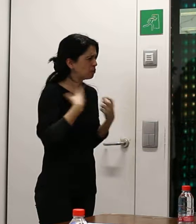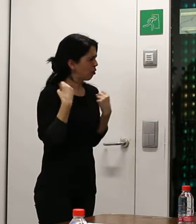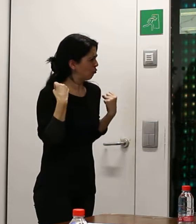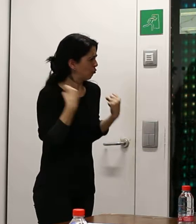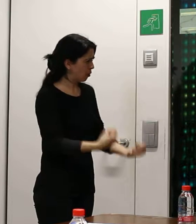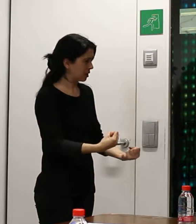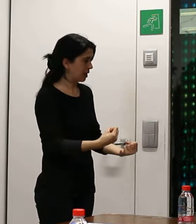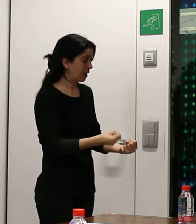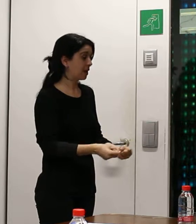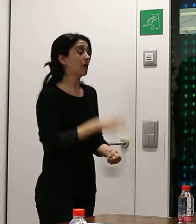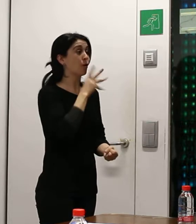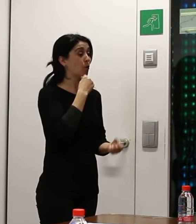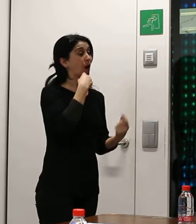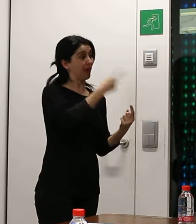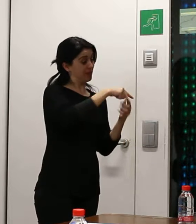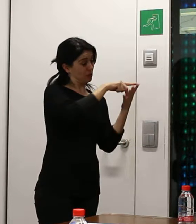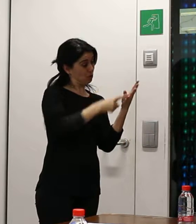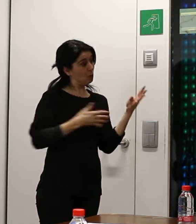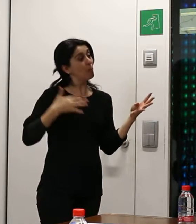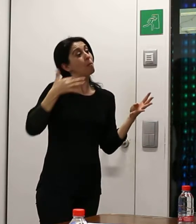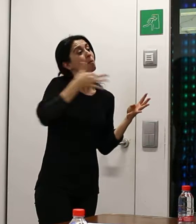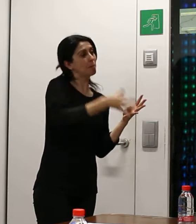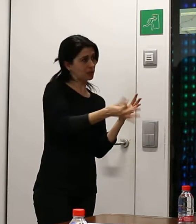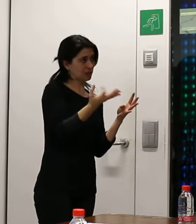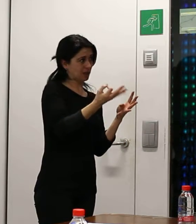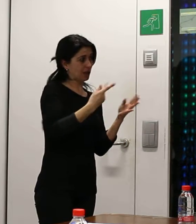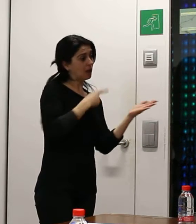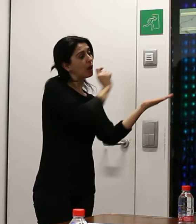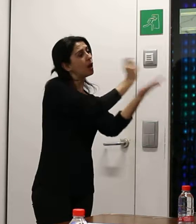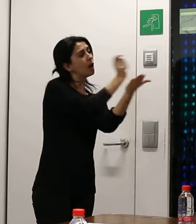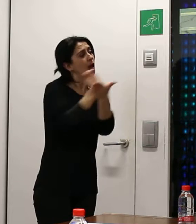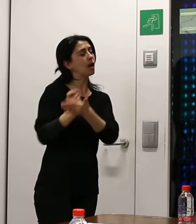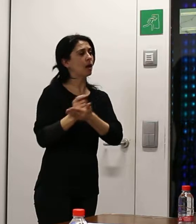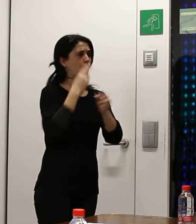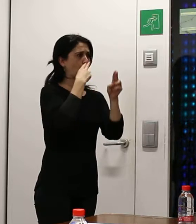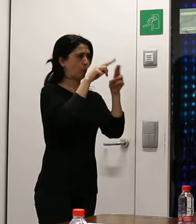dicho, es que tienen a sueldo a los políticos.